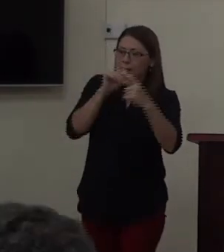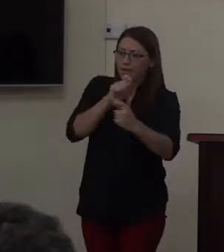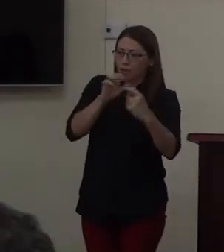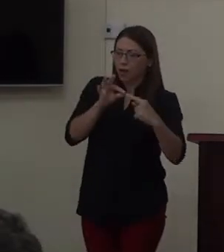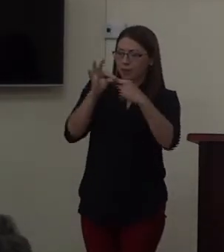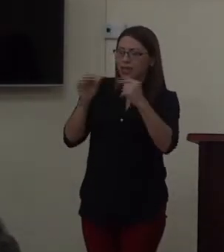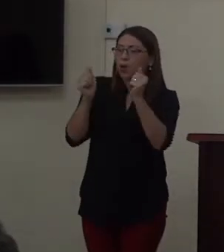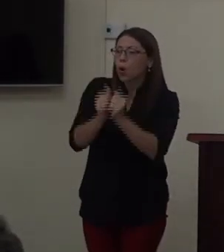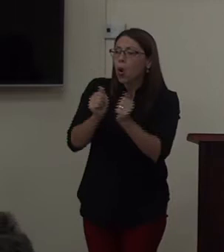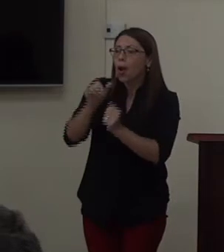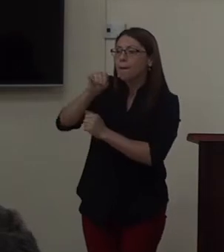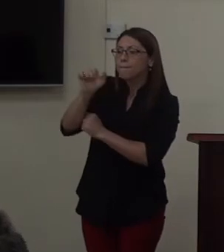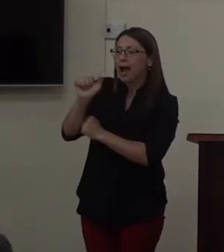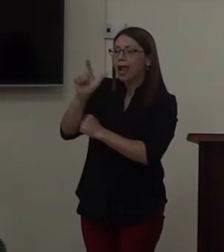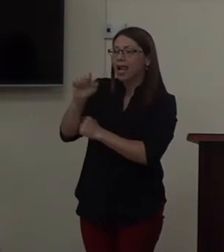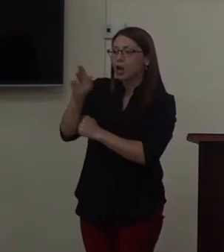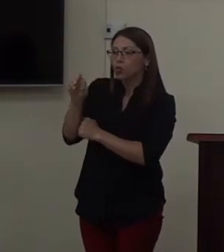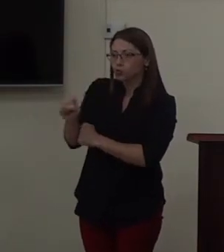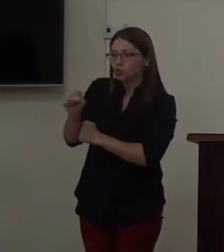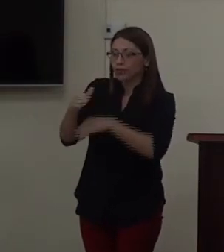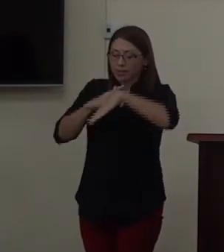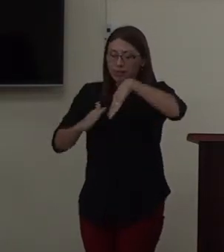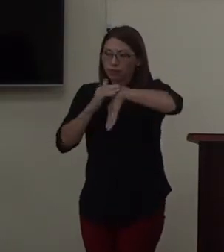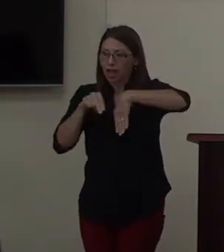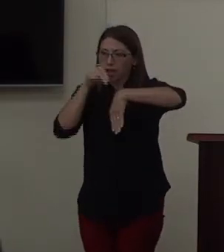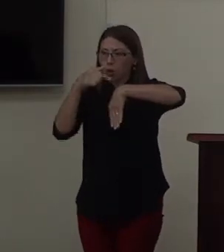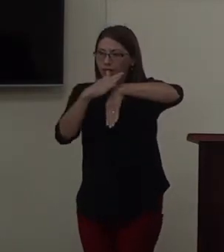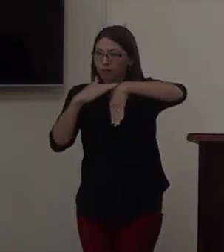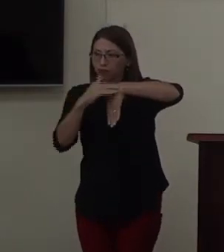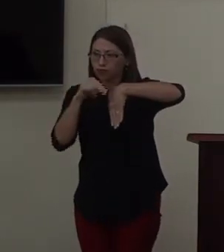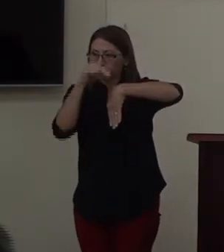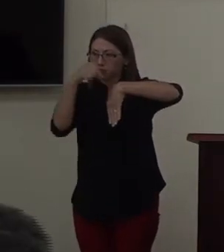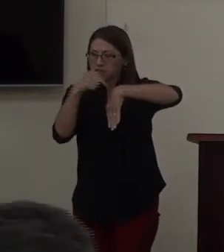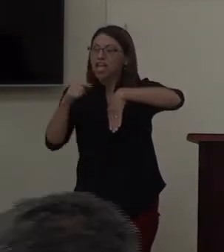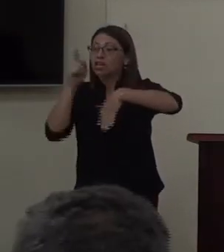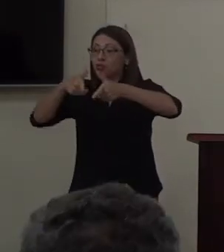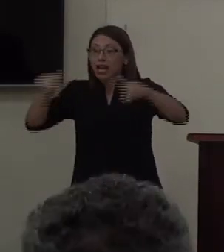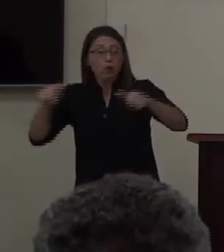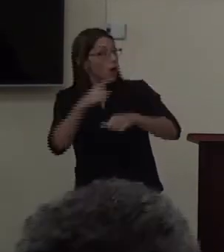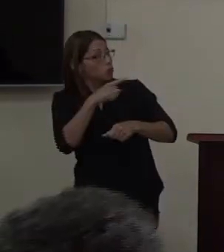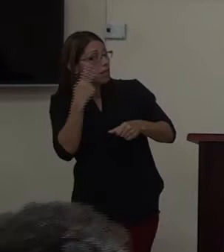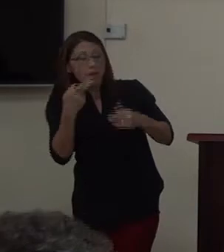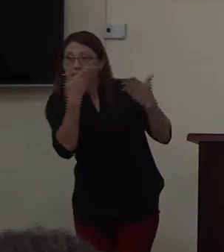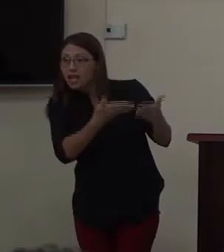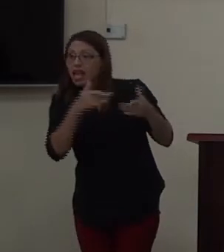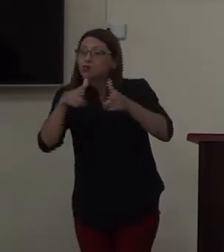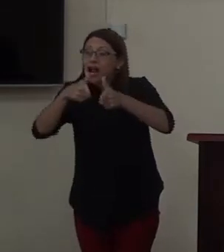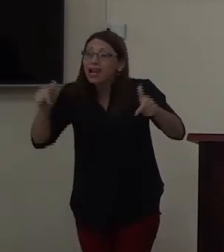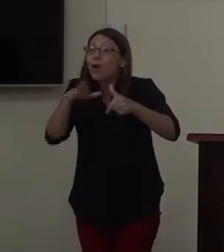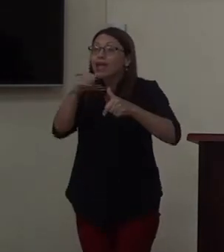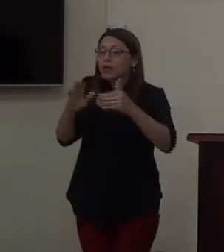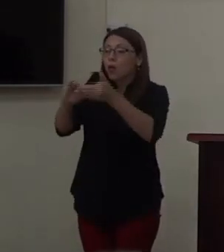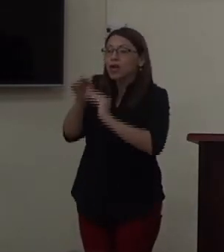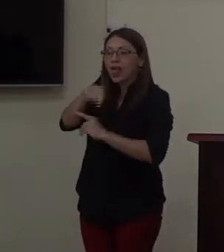particularmente con los malecos, que están en el norte de Costa Rica. Es una lengua, vean que ustedes, que está muy, muy, una lengua de una